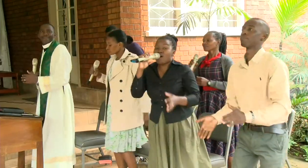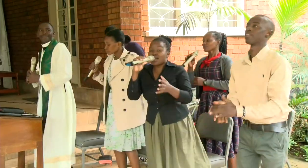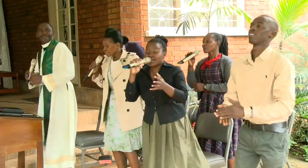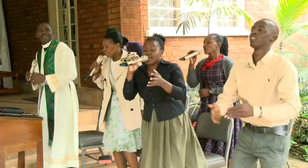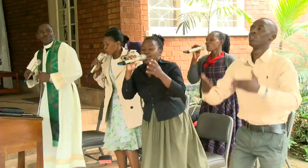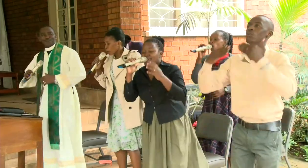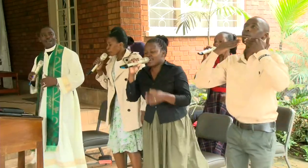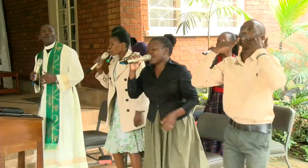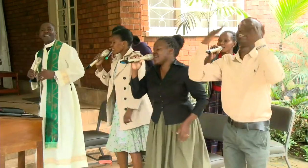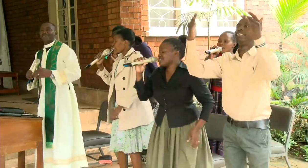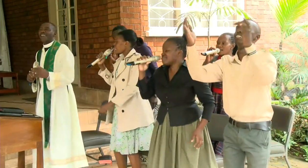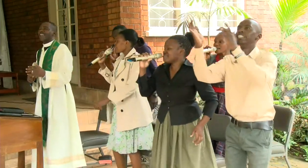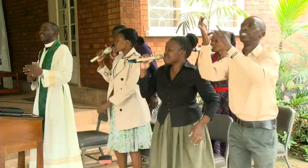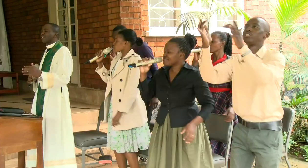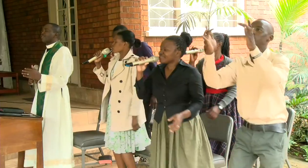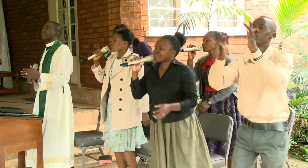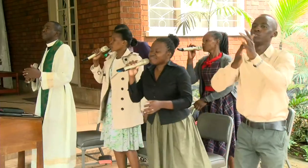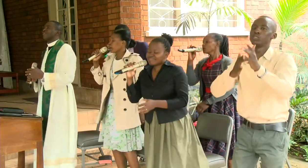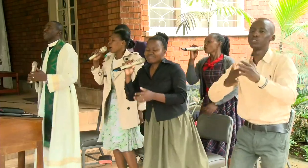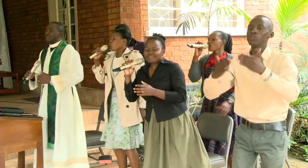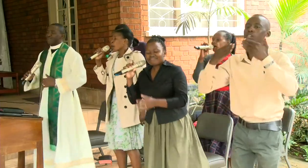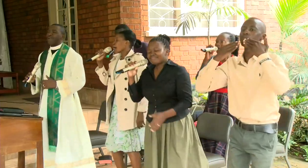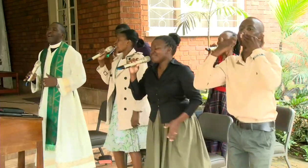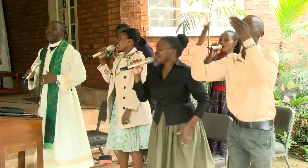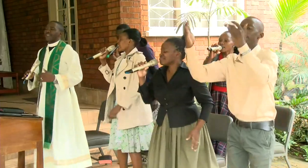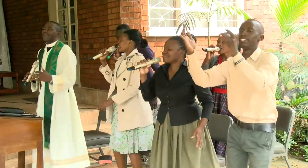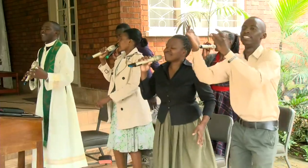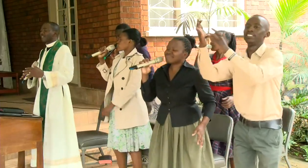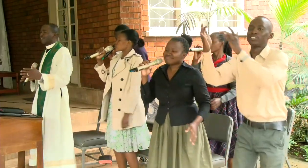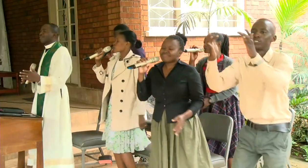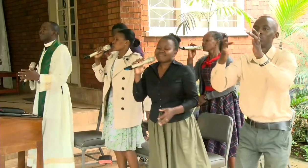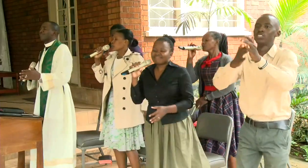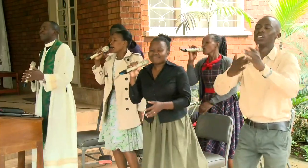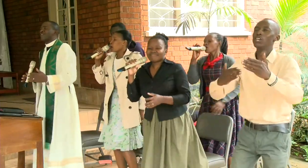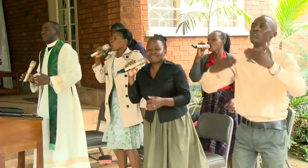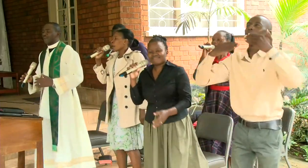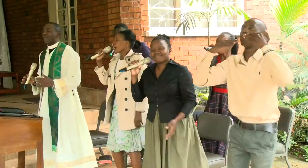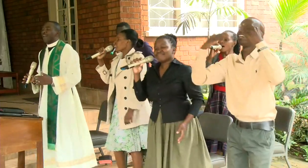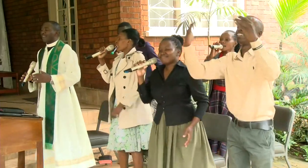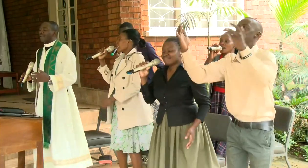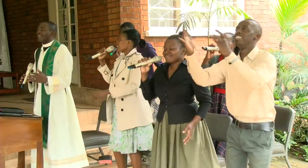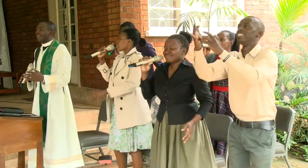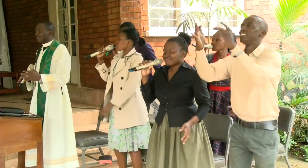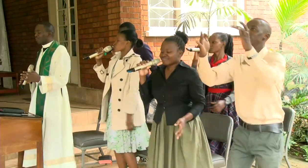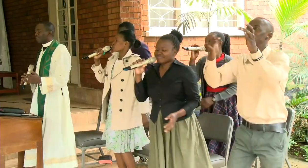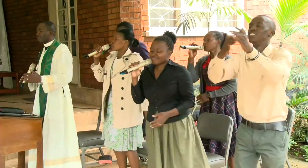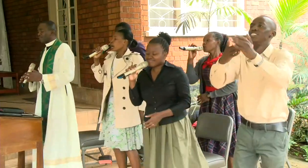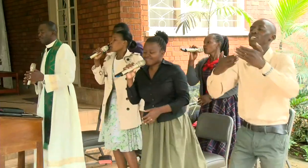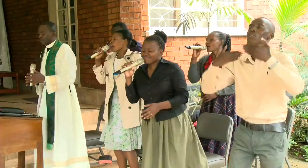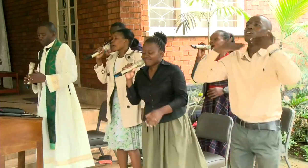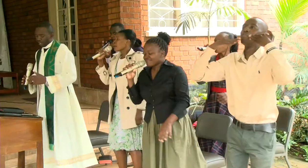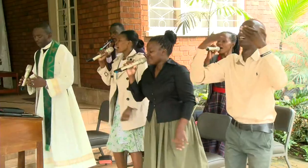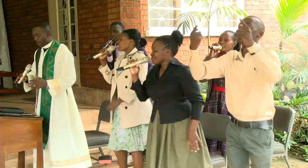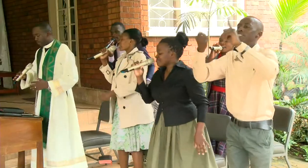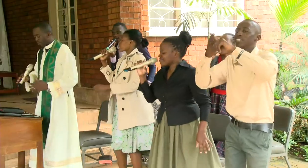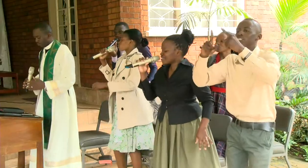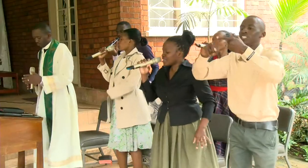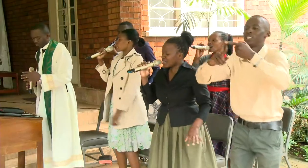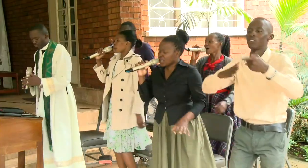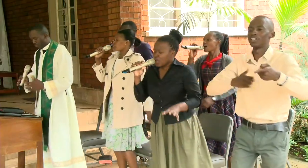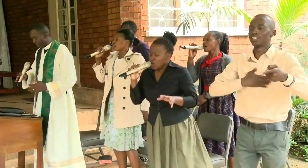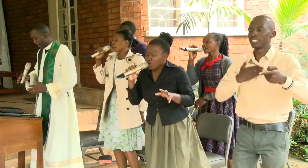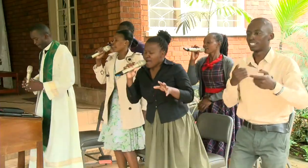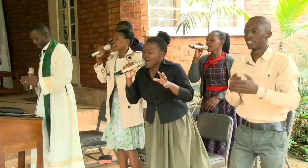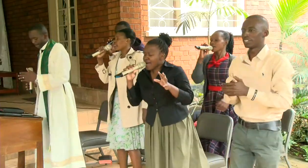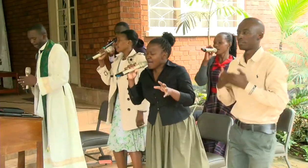katonda wange Yesu webale Yesu webale Yesu webale